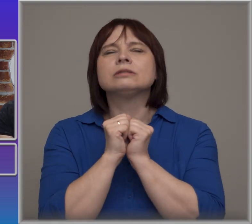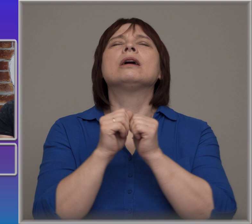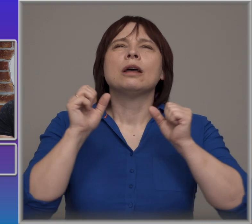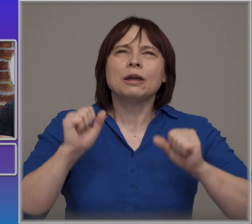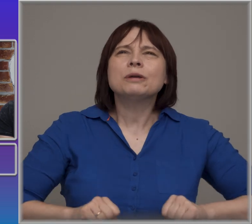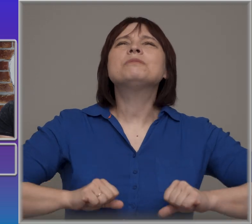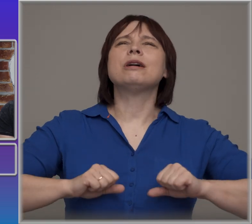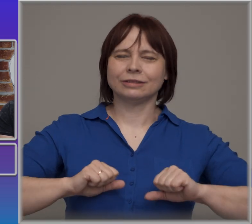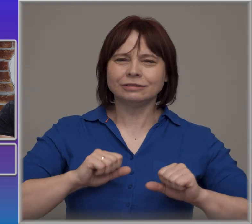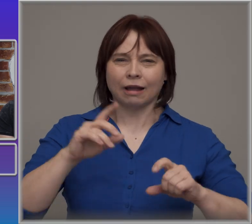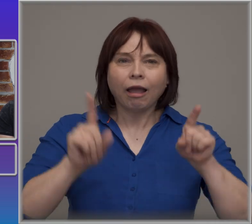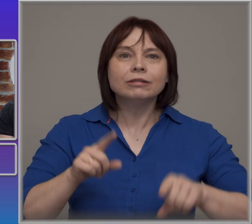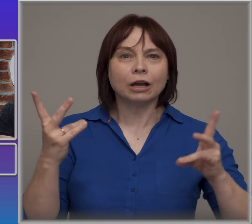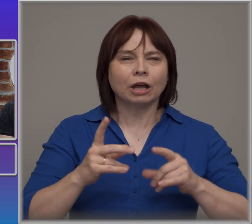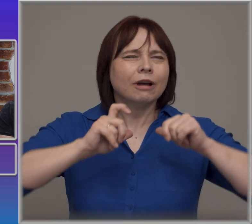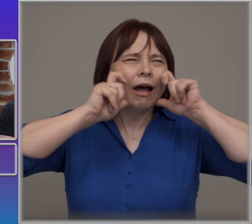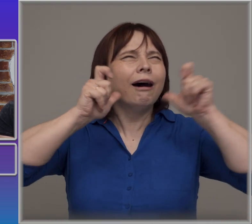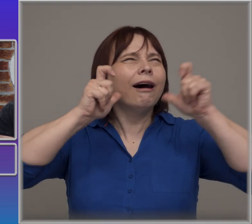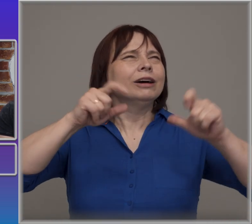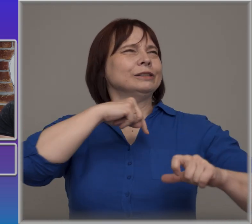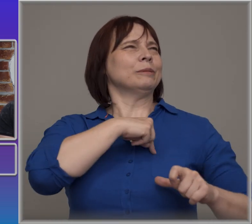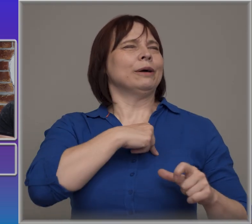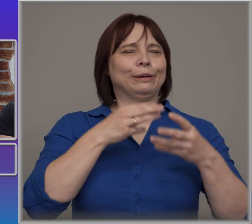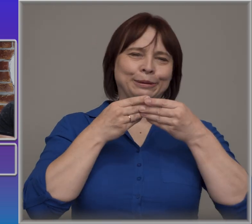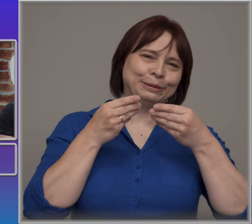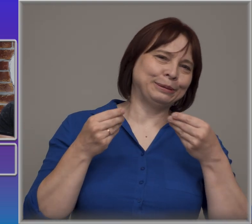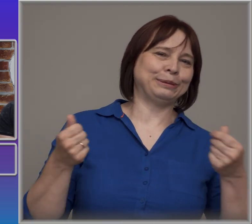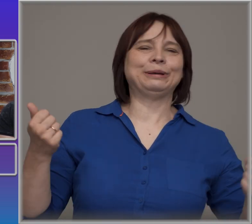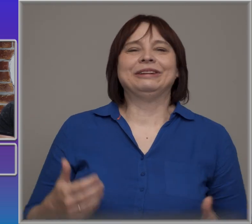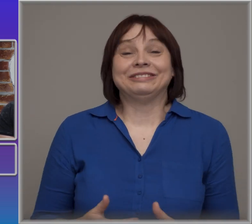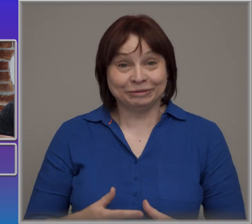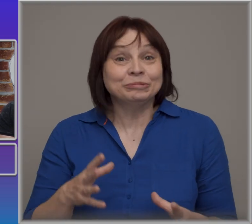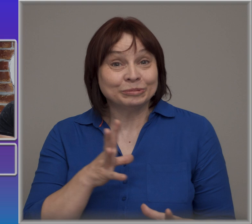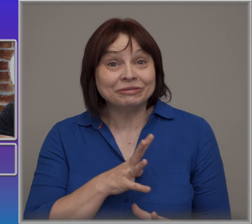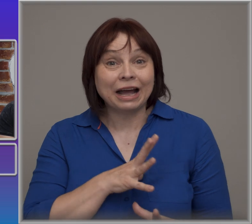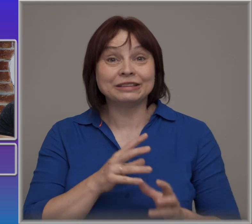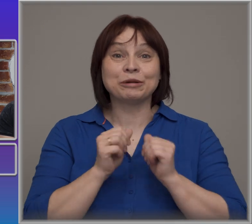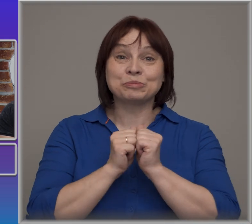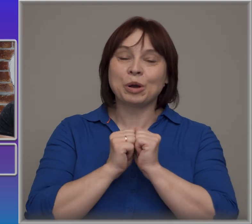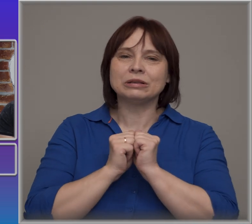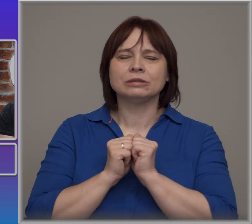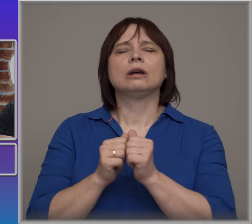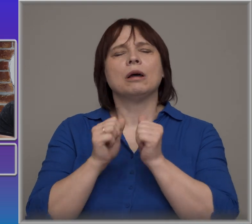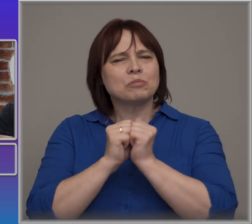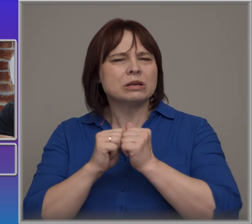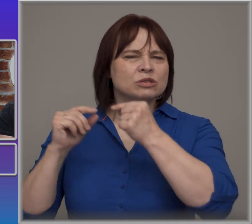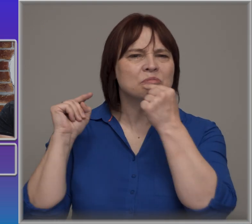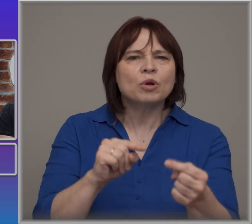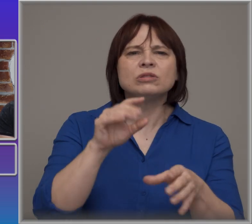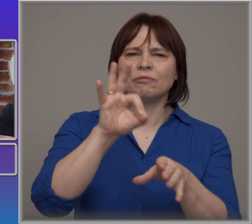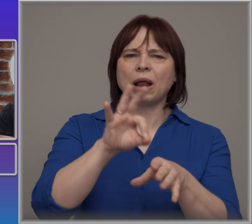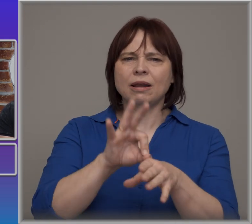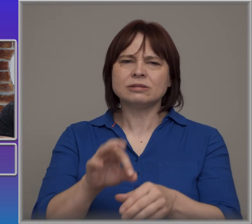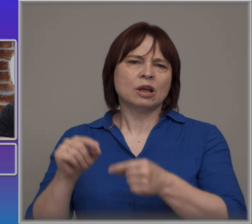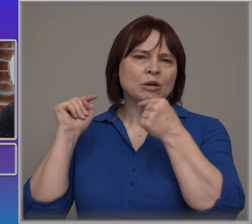прорваться, конечно, но иногда нам нужно очень много времени, чтобы взять какую-то победу и одержать победу над какой-то немощью, болезнью, над какими-то силами зла и